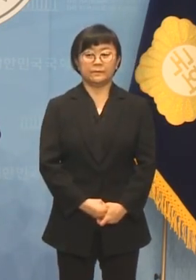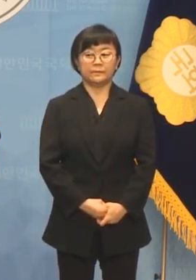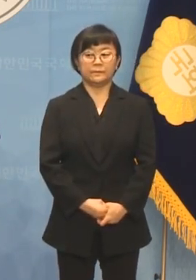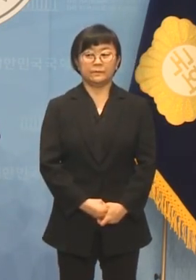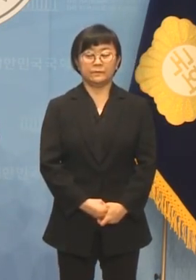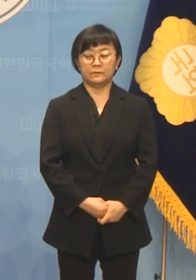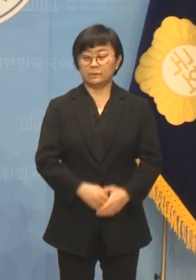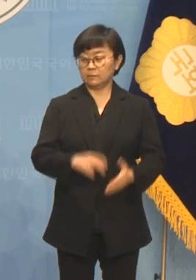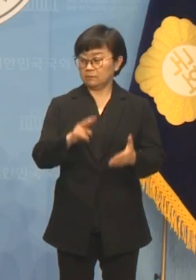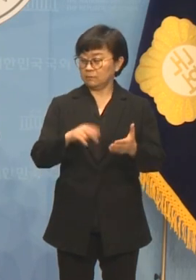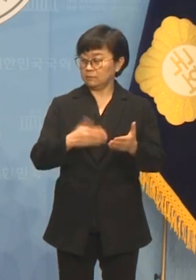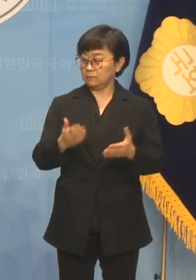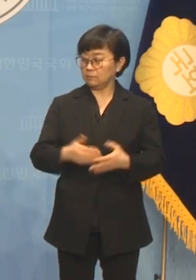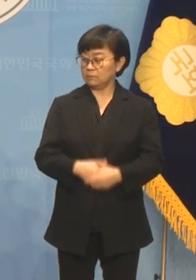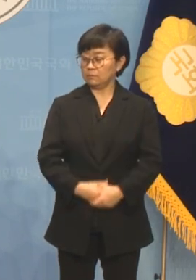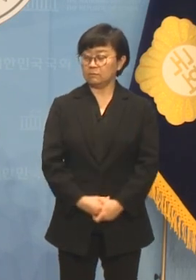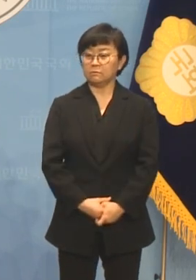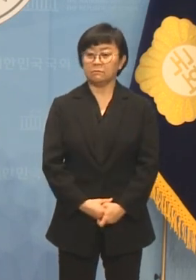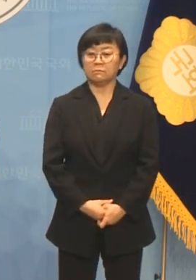기자회견문을 낭독하도록 하겠습니다.